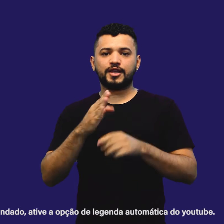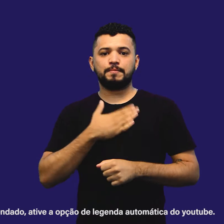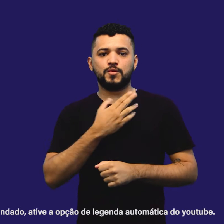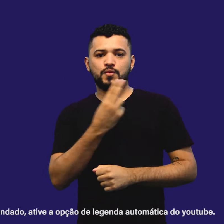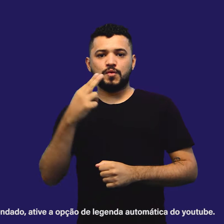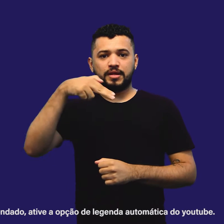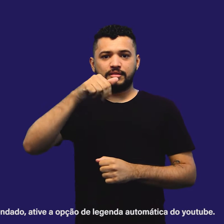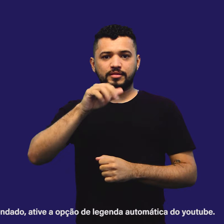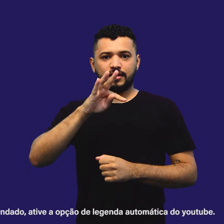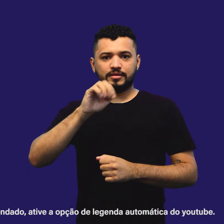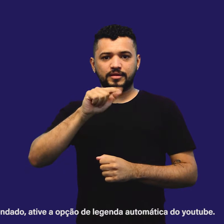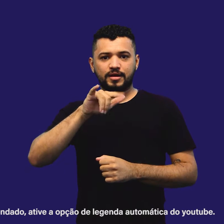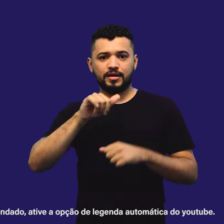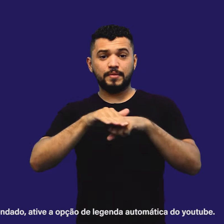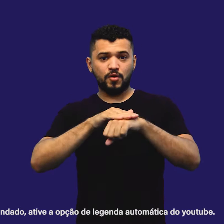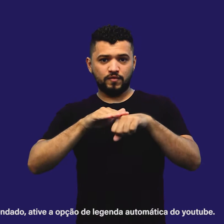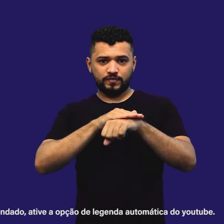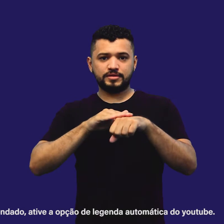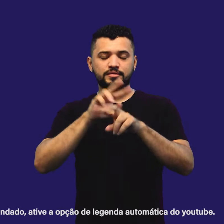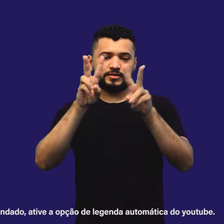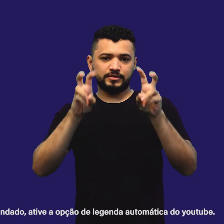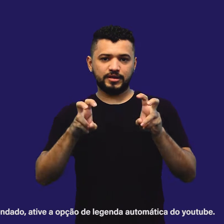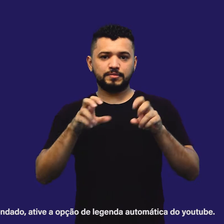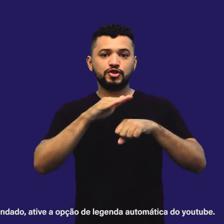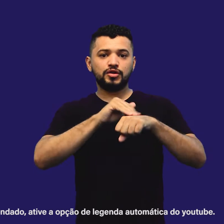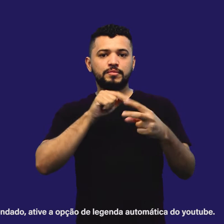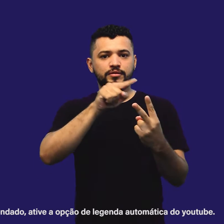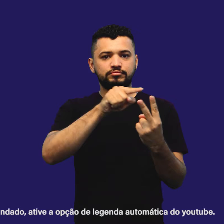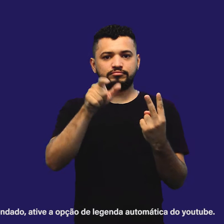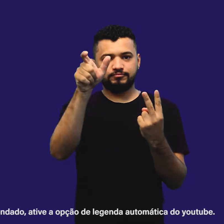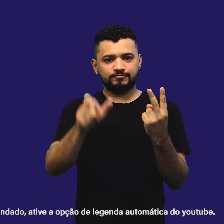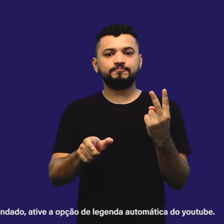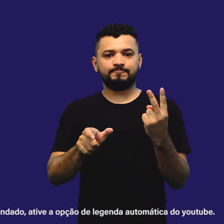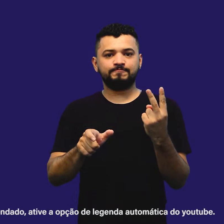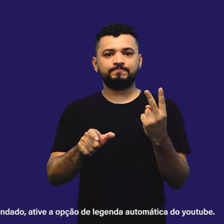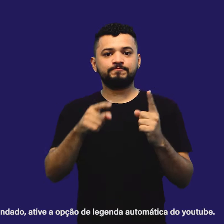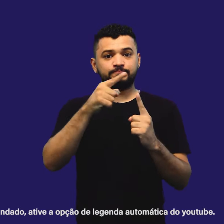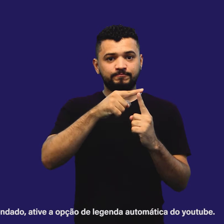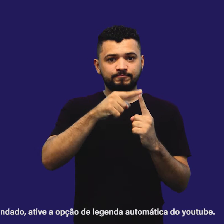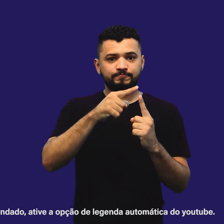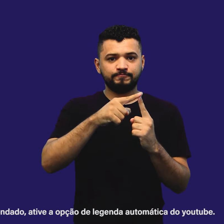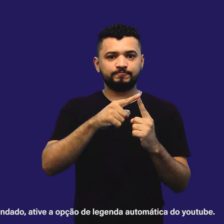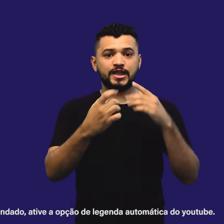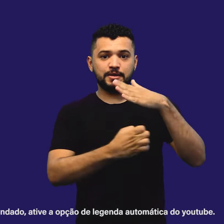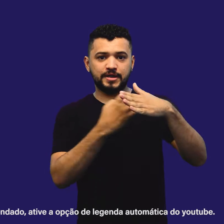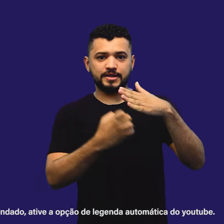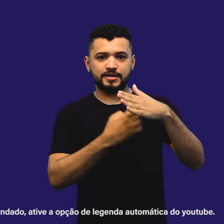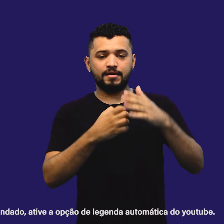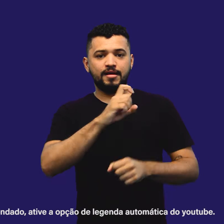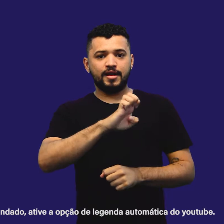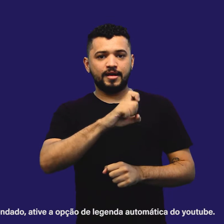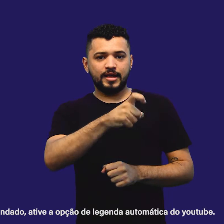Natália Jael e para conversar sobre esse assunto, eu tenho duas convidadas. A empresária do segmento, ex-aluna